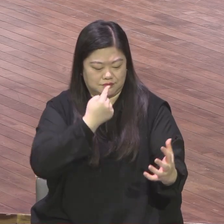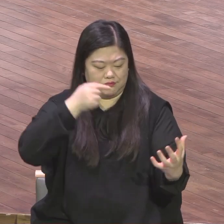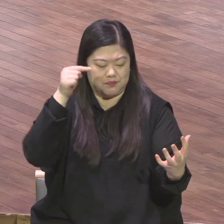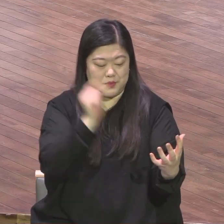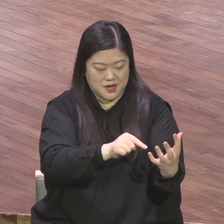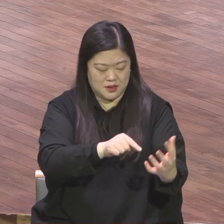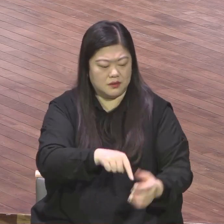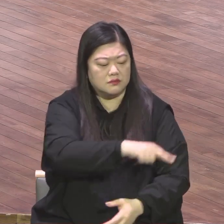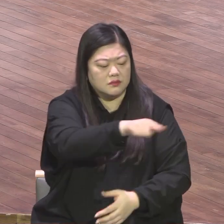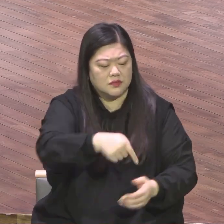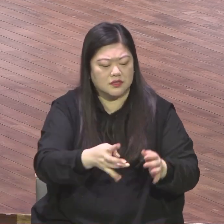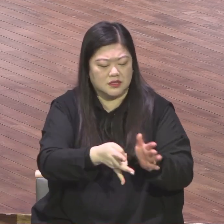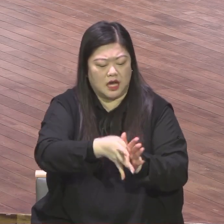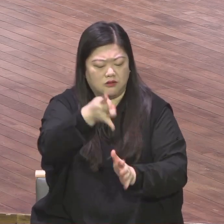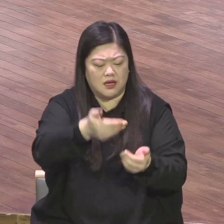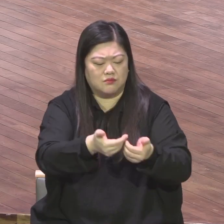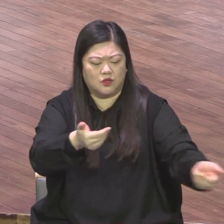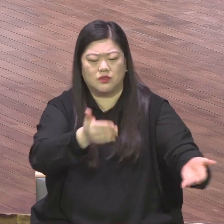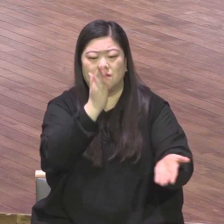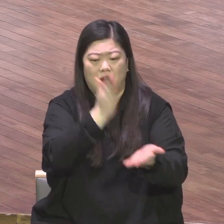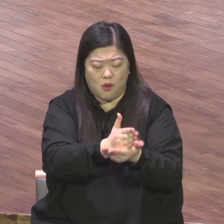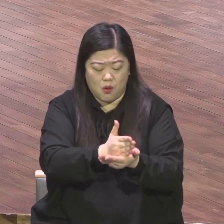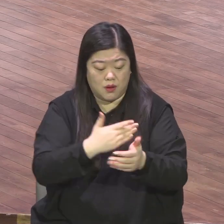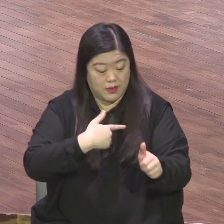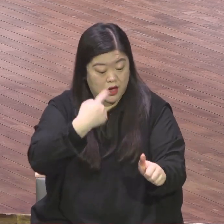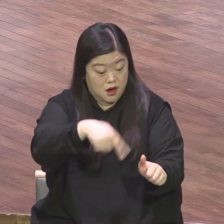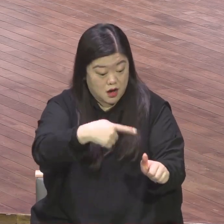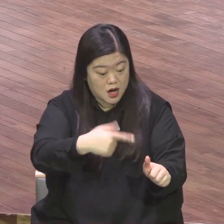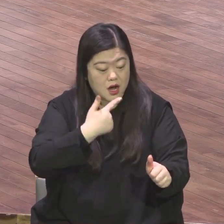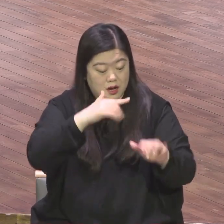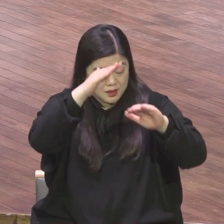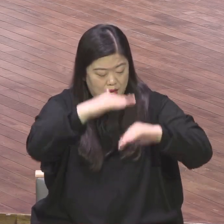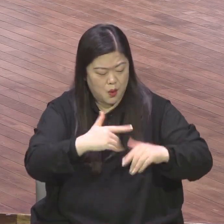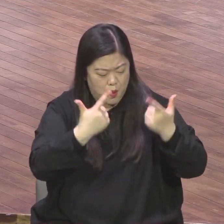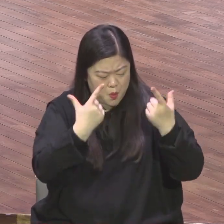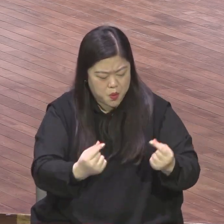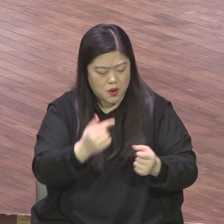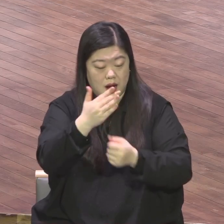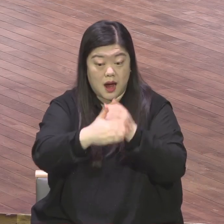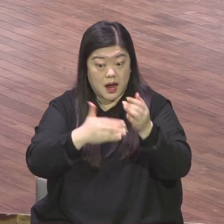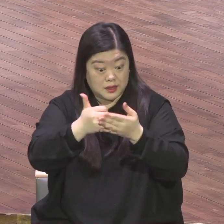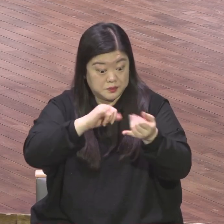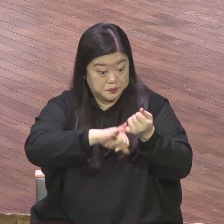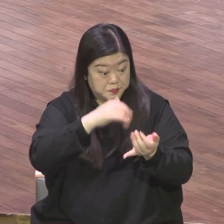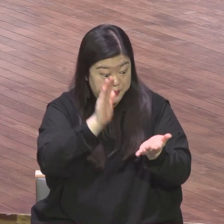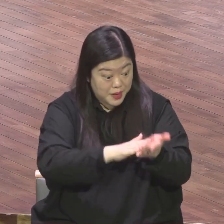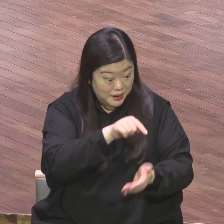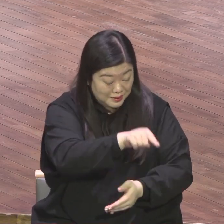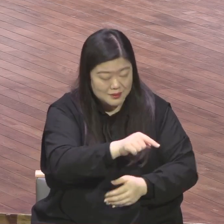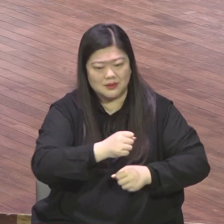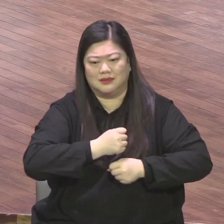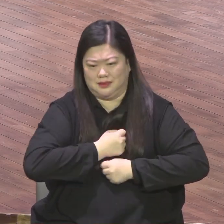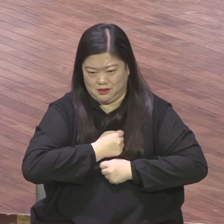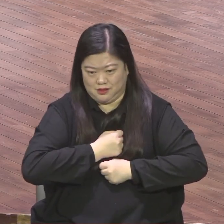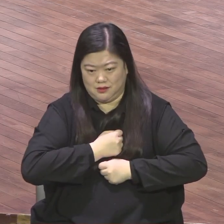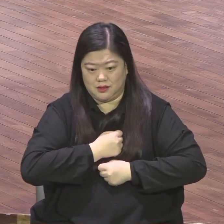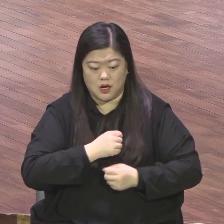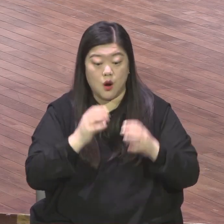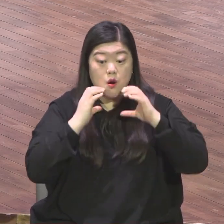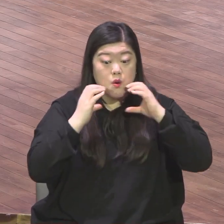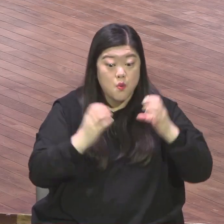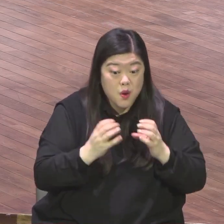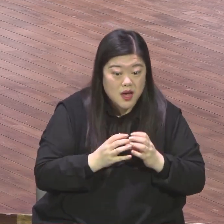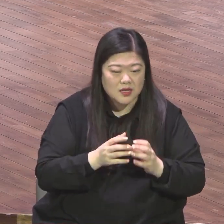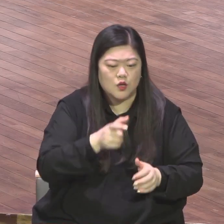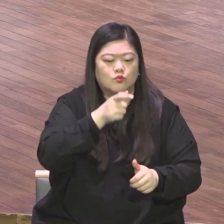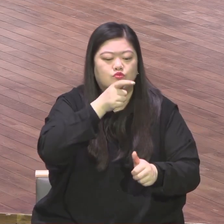이르시되 예루살렘을 떠나지 말고 내게서 들은 바 아버지께서 약속하신 것을 기다리라. 요한은 물로 세례를 베풀었으나